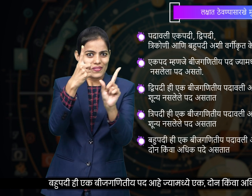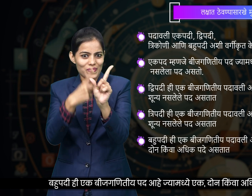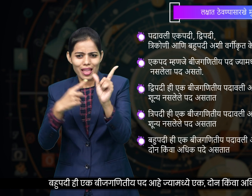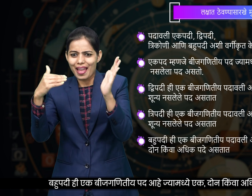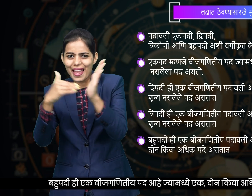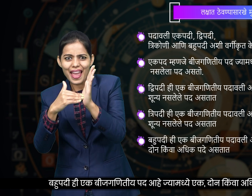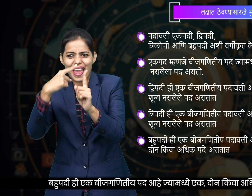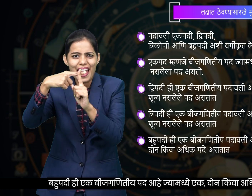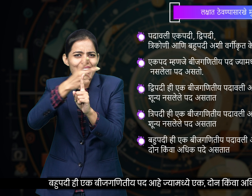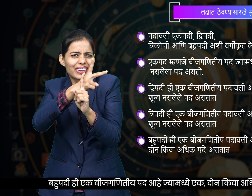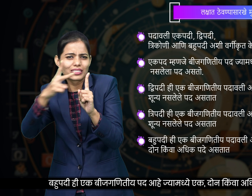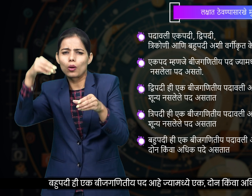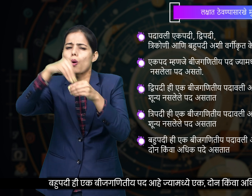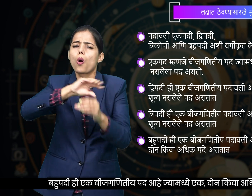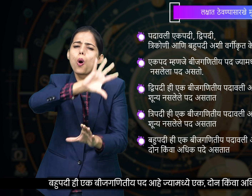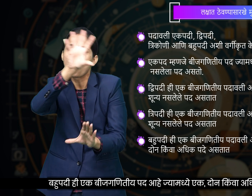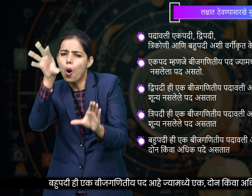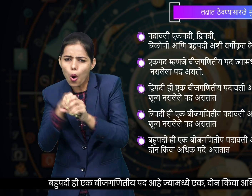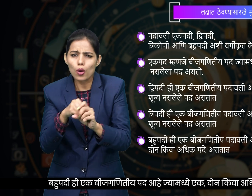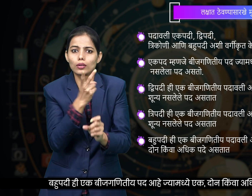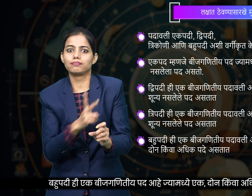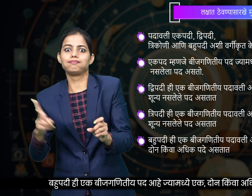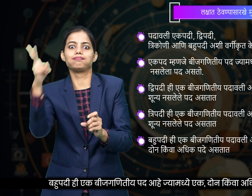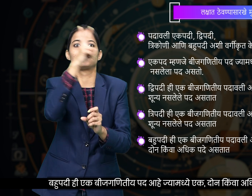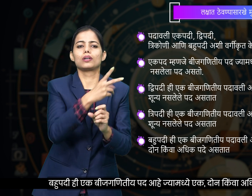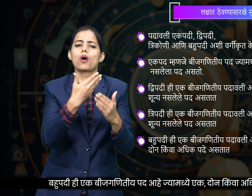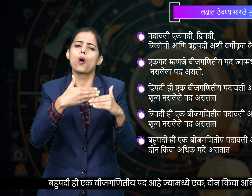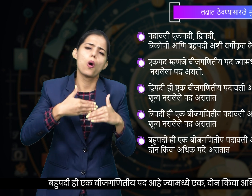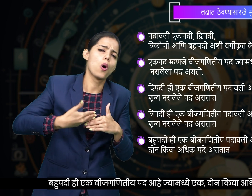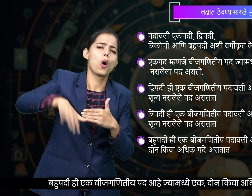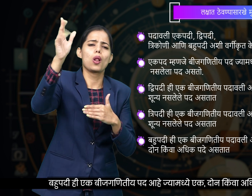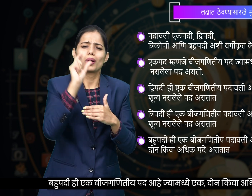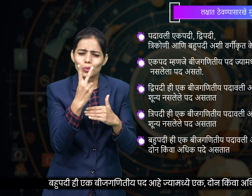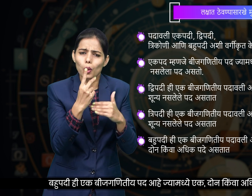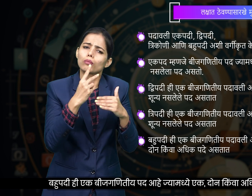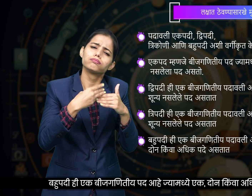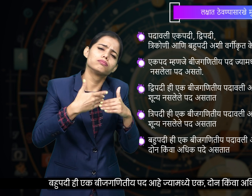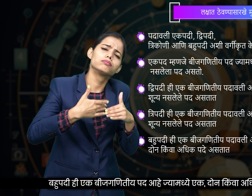बहुपदी ही एक बीजगणितीय पद आहे ज्यामध्ये 1, 2 किंवा अधिक पद आहेत.